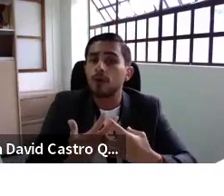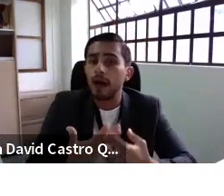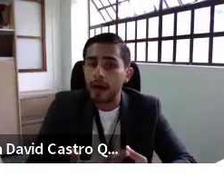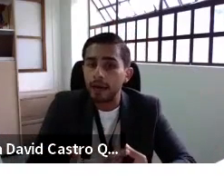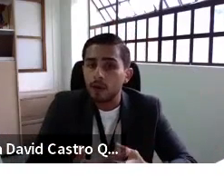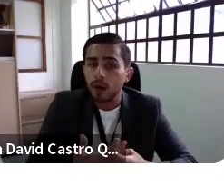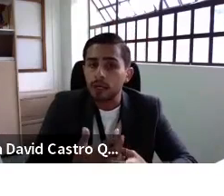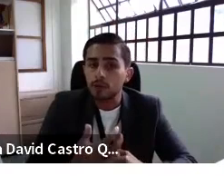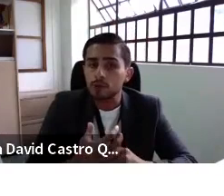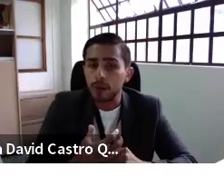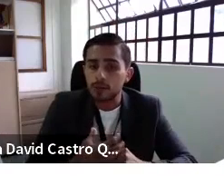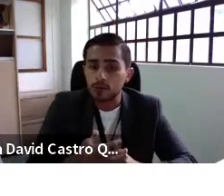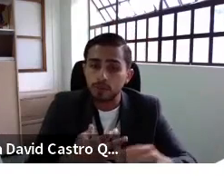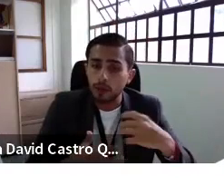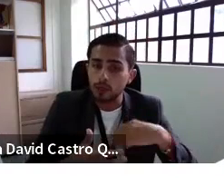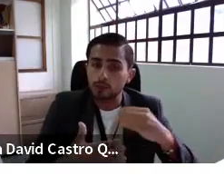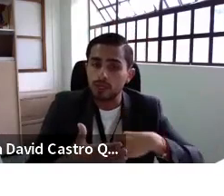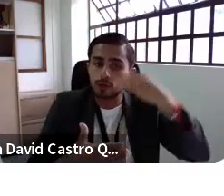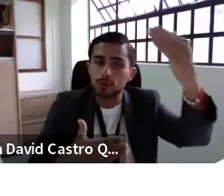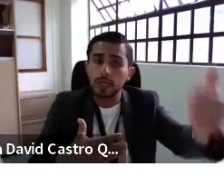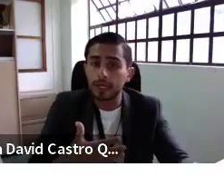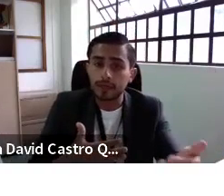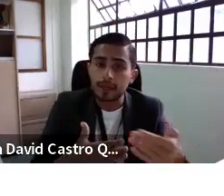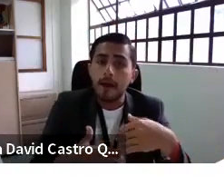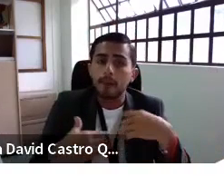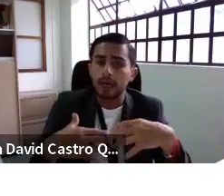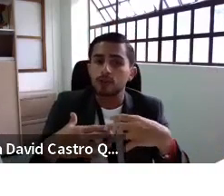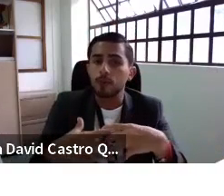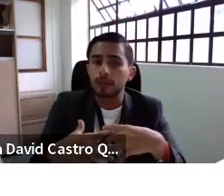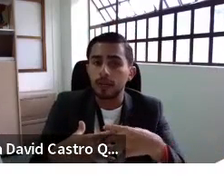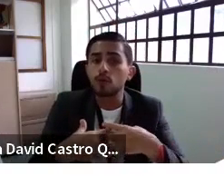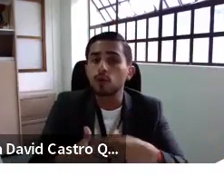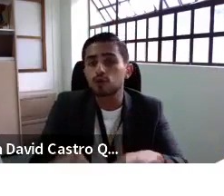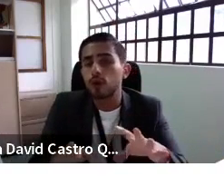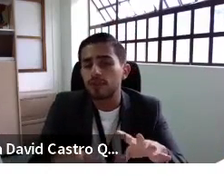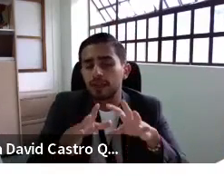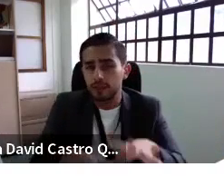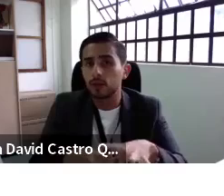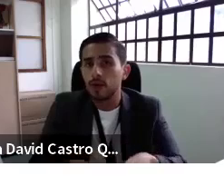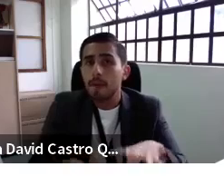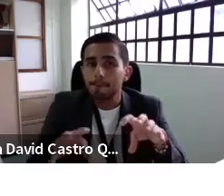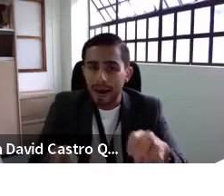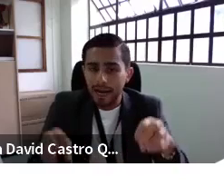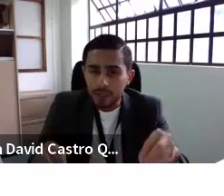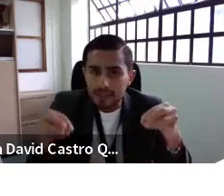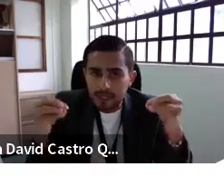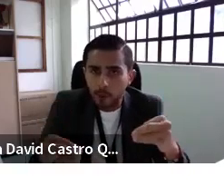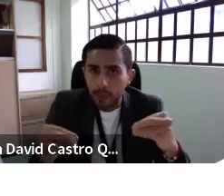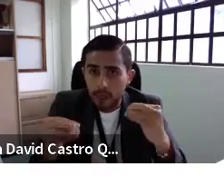va a dar cuáles son los pasos previos y los pasos subsiguientes para que eso pueda tener un curso efectivo para nuestras propias